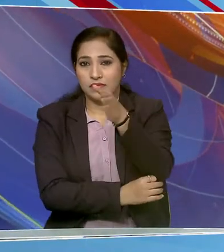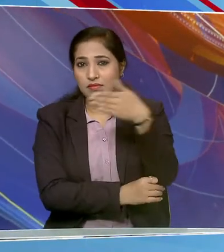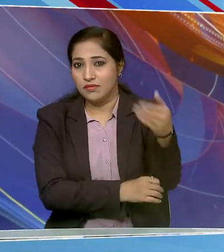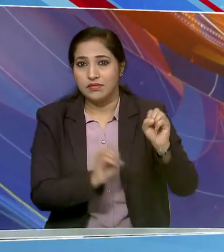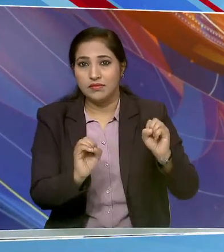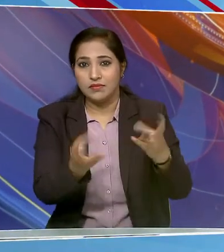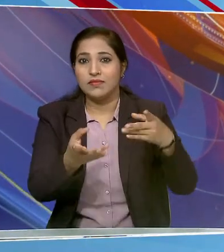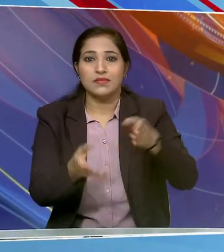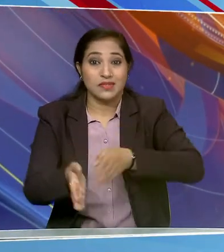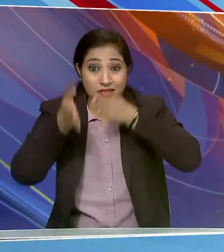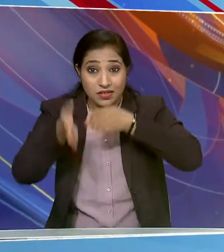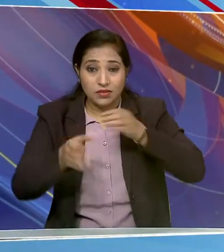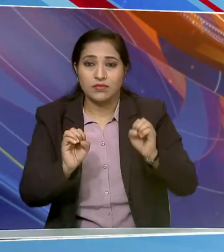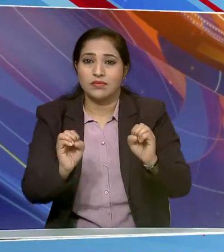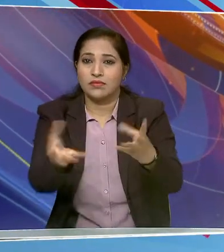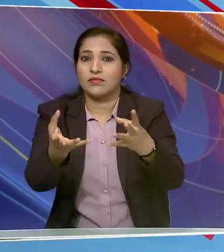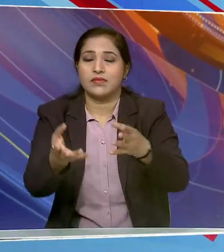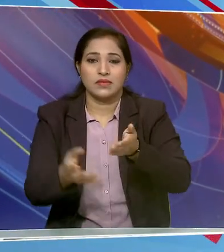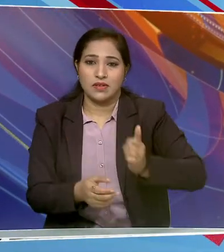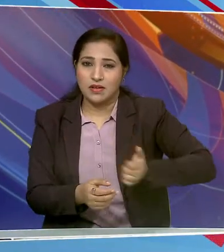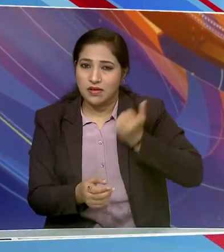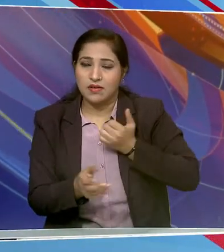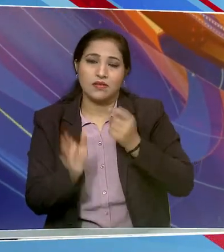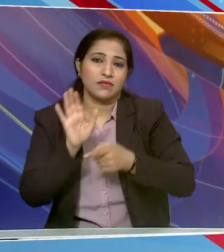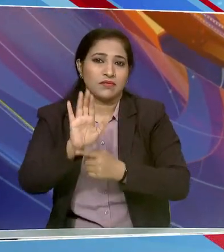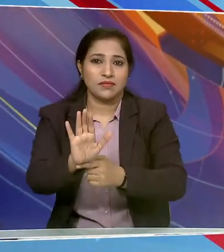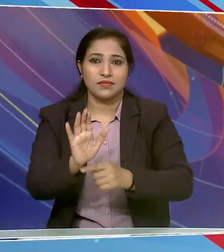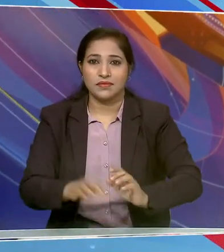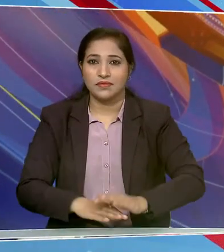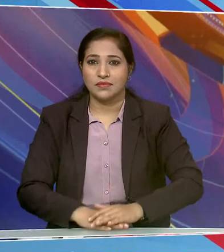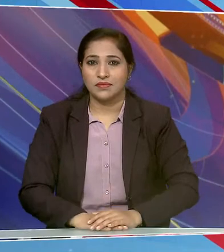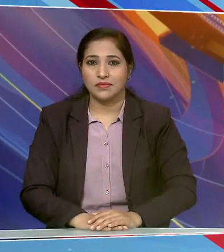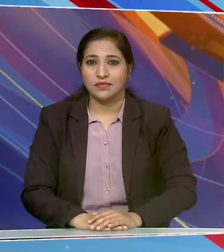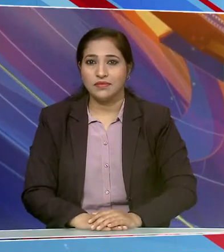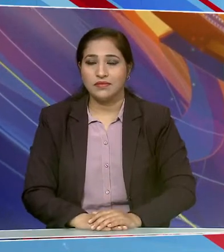झंडी दिखाकर वंदे भारत ट्रेनों को रवाना किया।